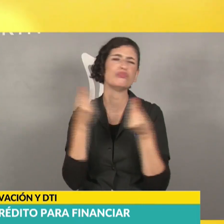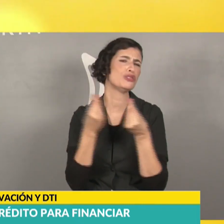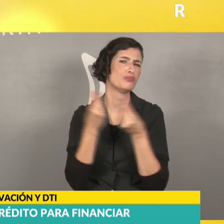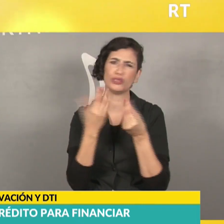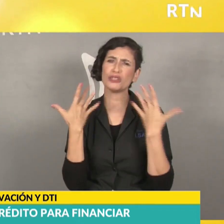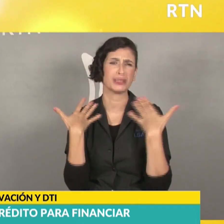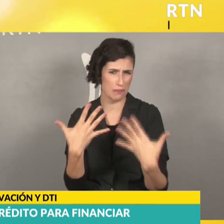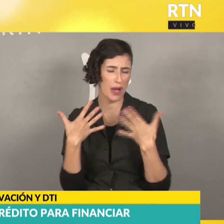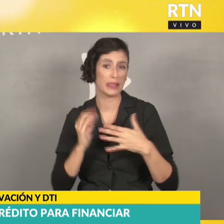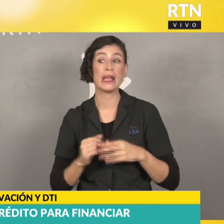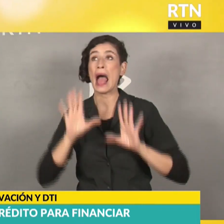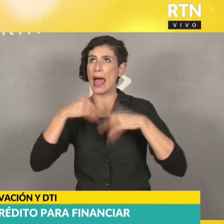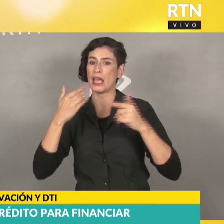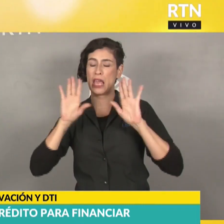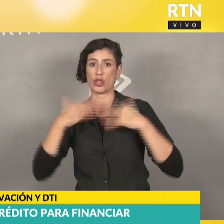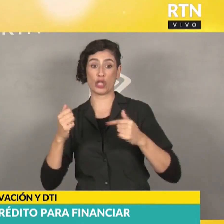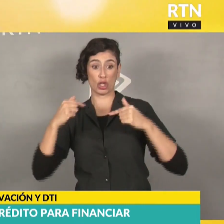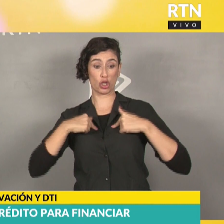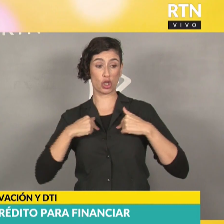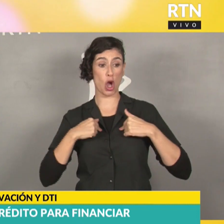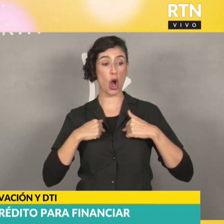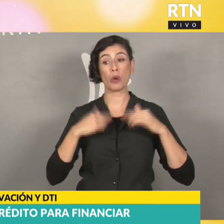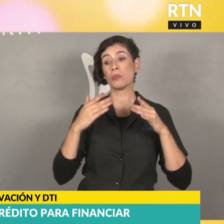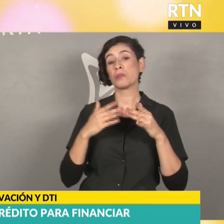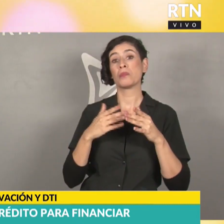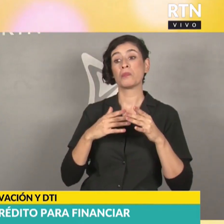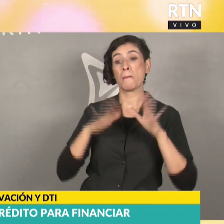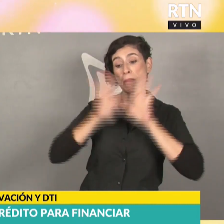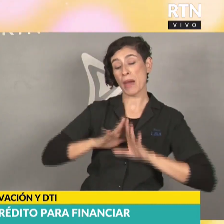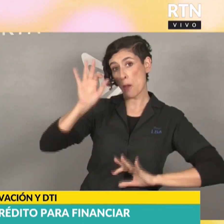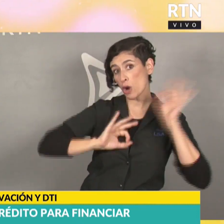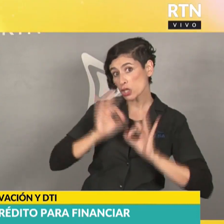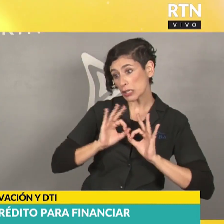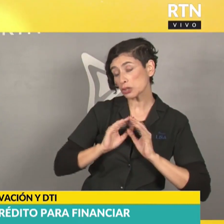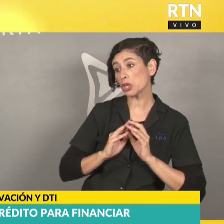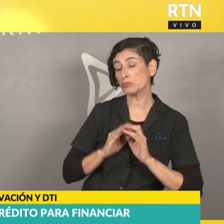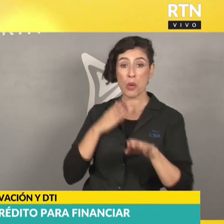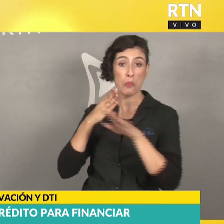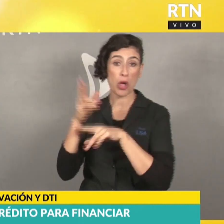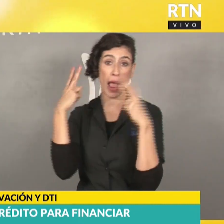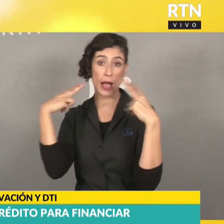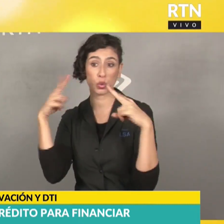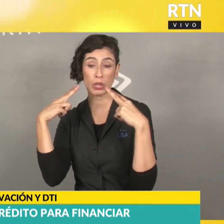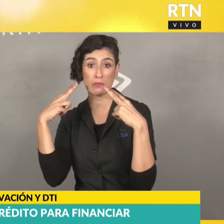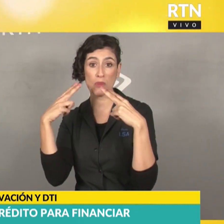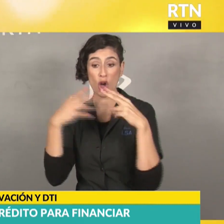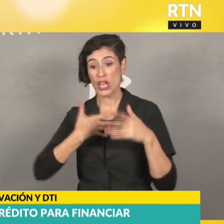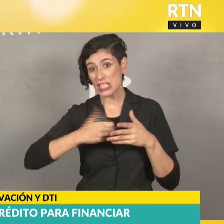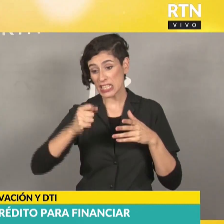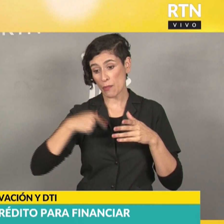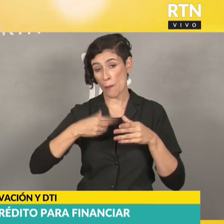proyectos, yo prestador vengo con el proyecto, me comunico con turismo para mostrarles lo que yo quiero hacer.